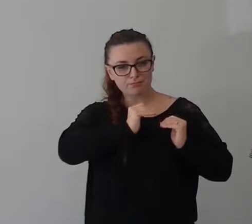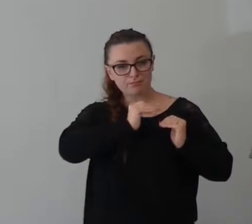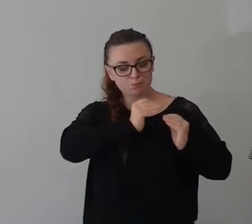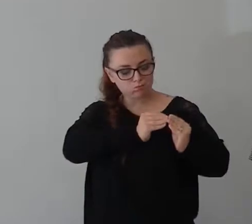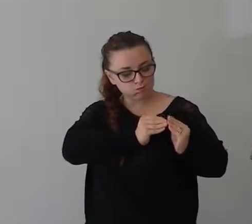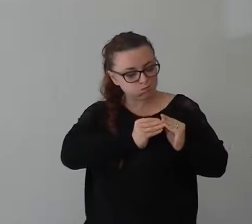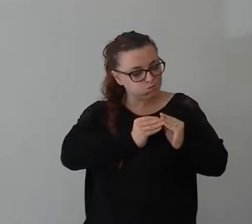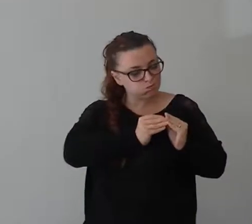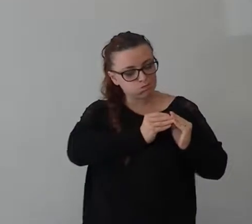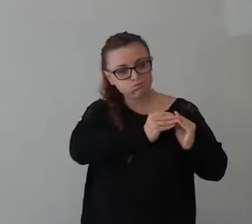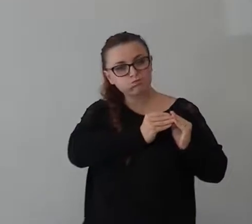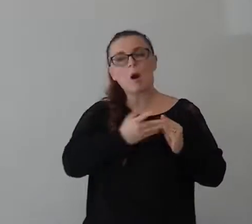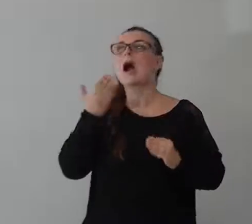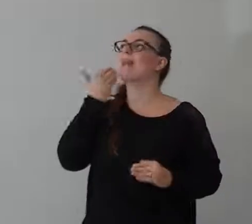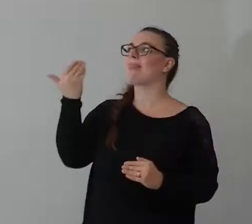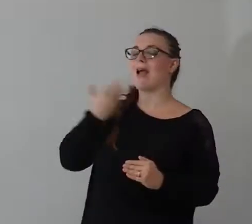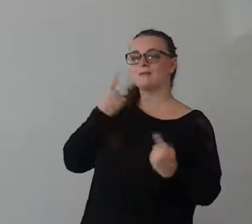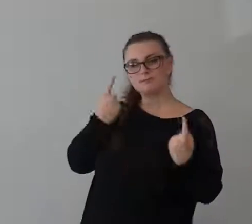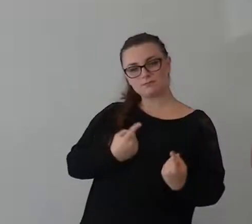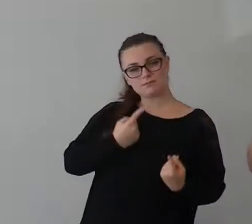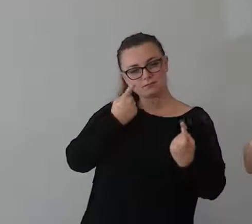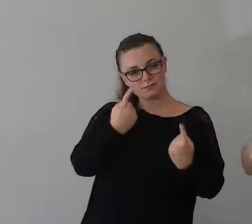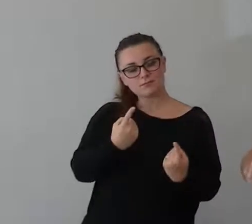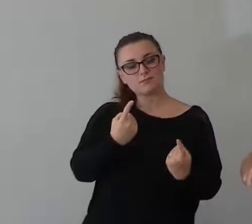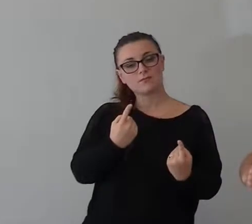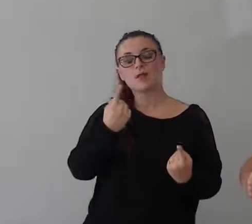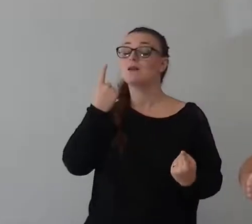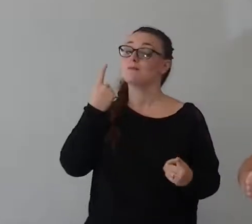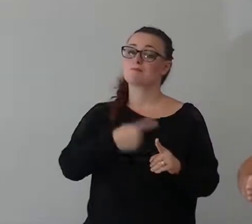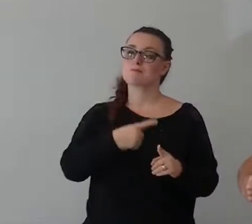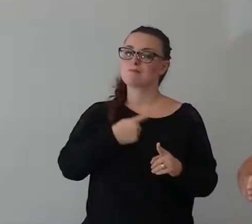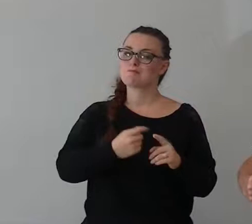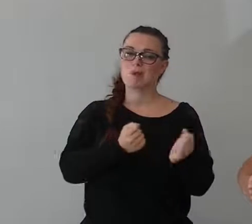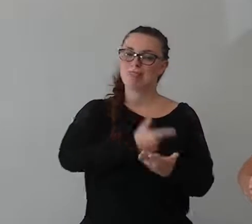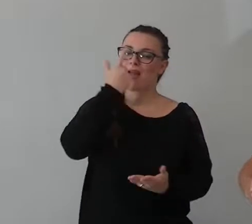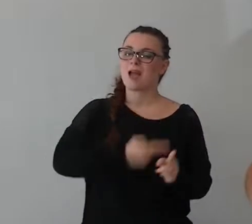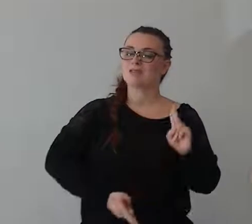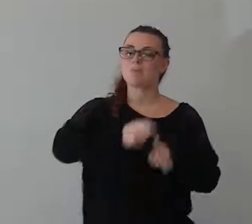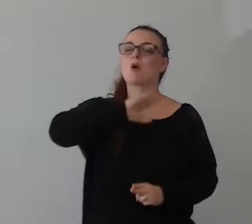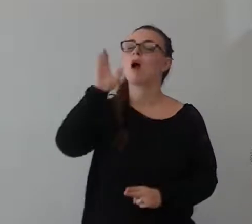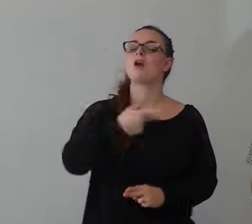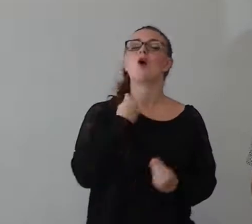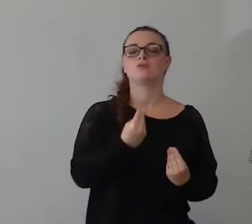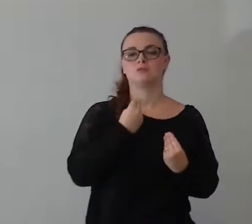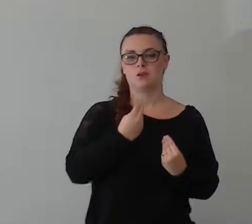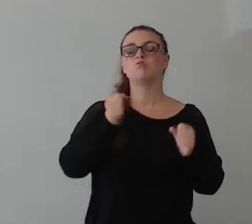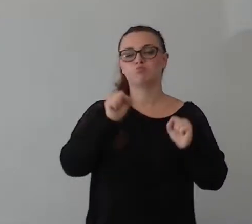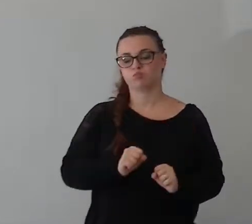grazia e soprattutto per rifugiarti sotto l'ala protettiva. Preghiamo.